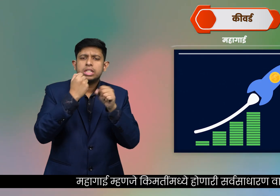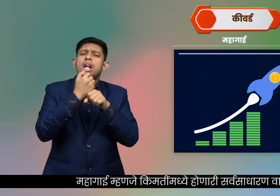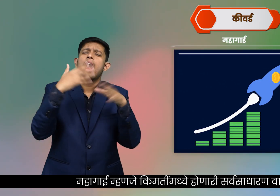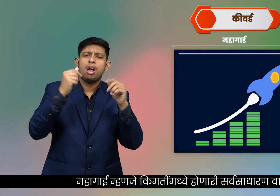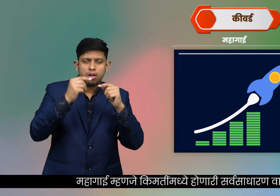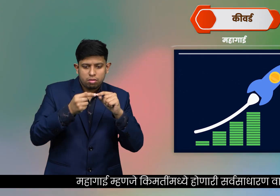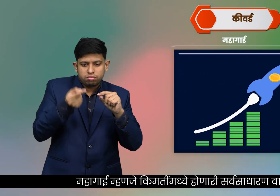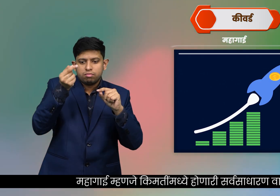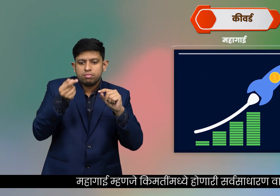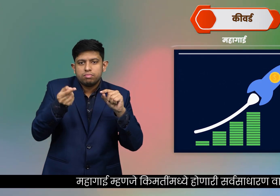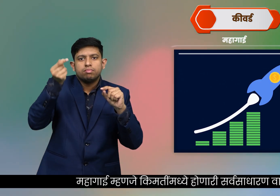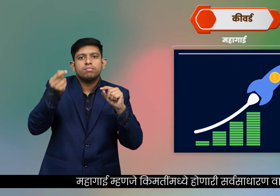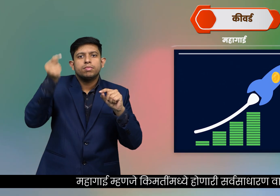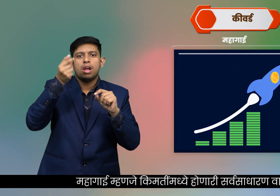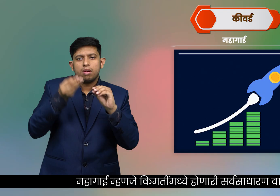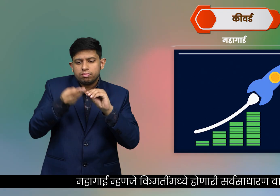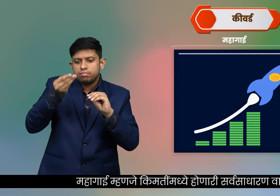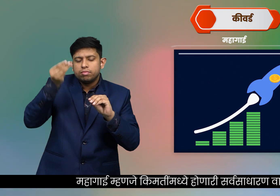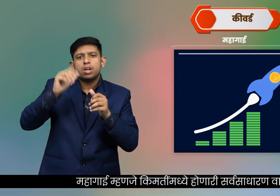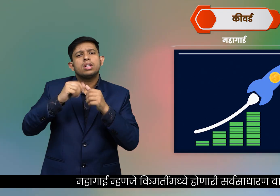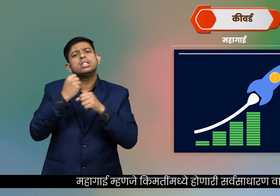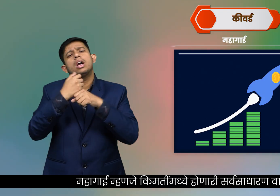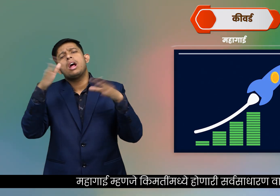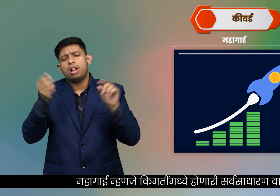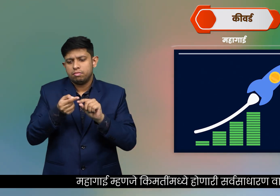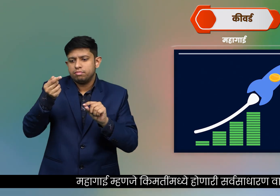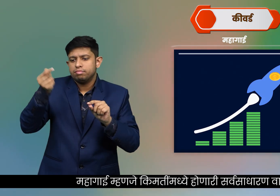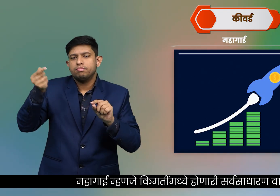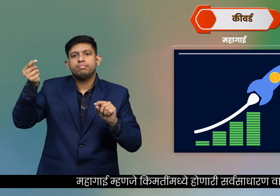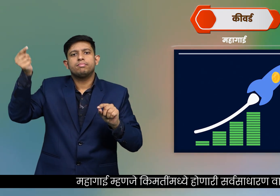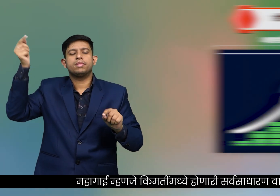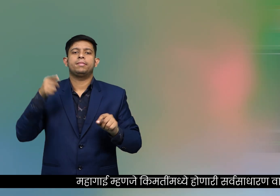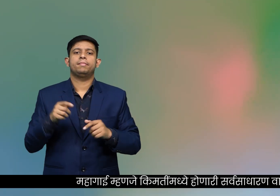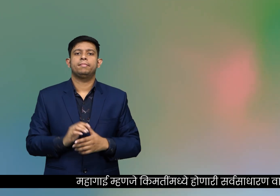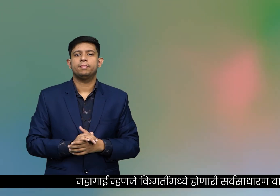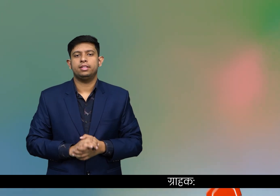महागाई म्हणजे किंमतीमध्ये होणारी सर्वसाधारण वाढ.